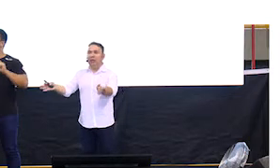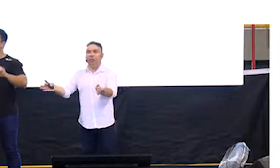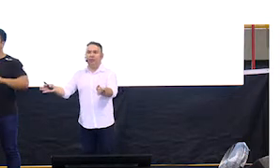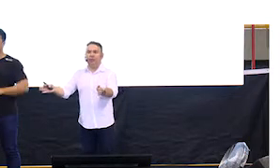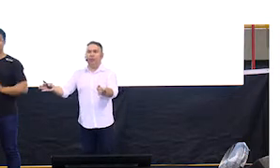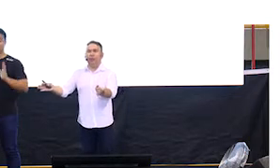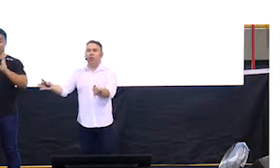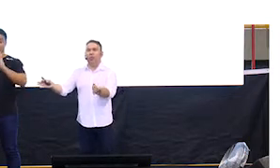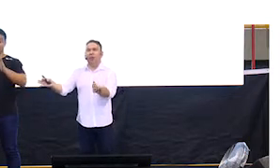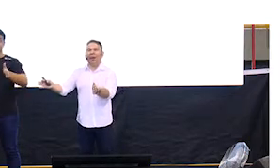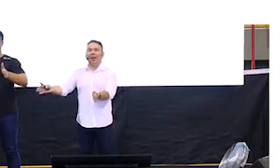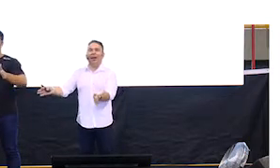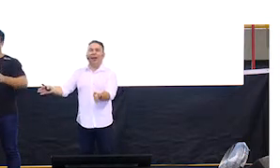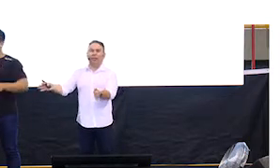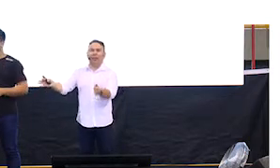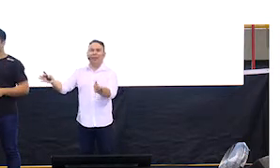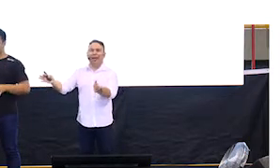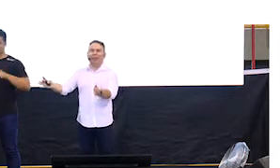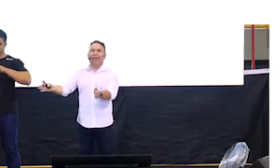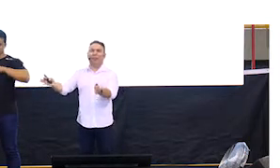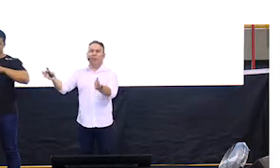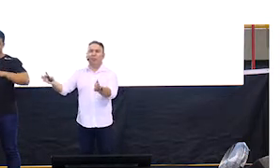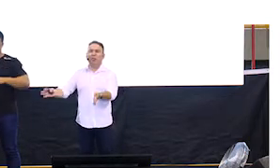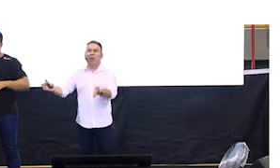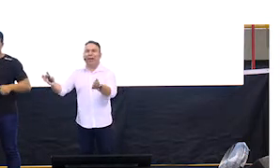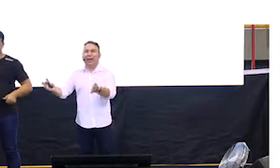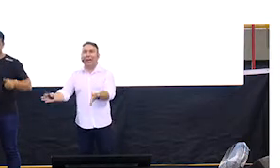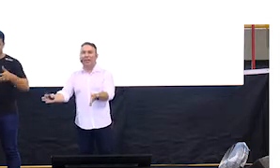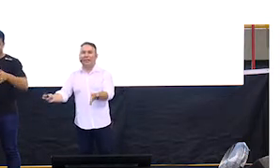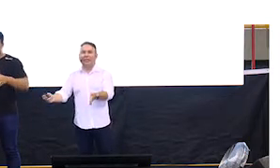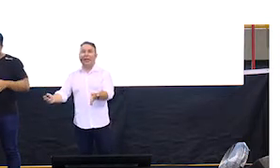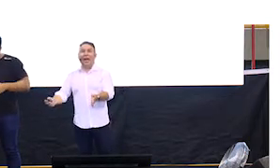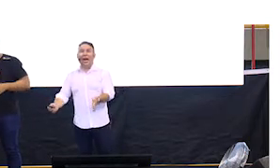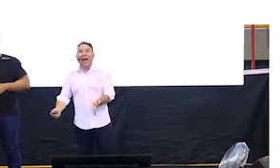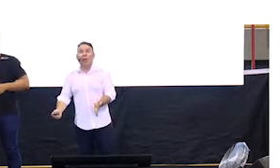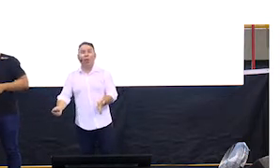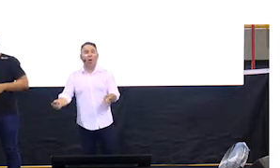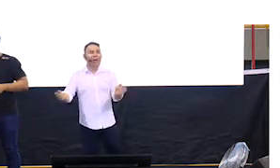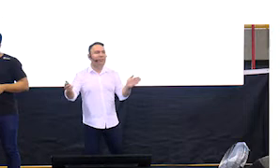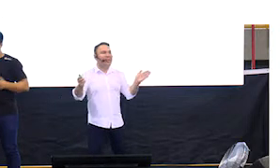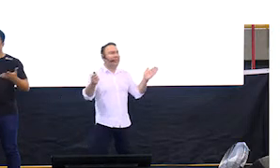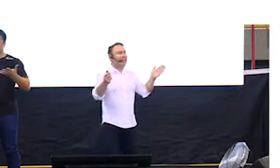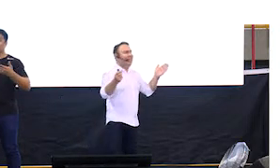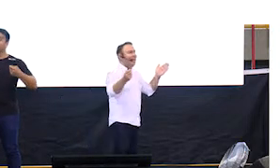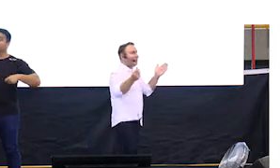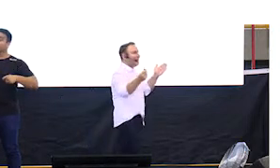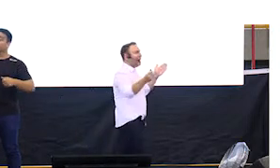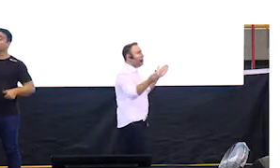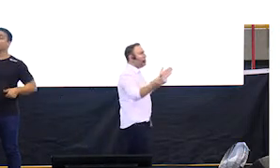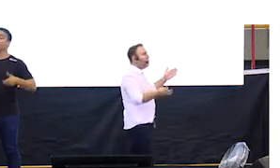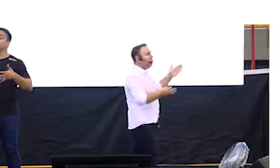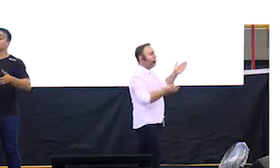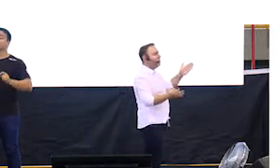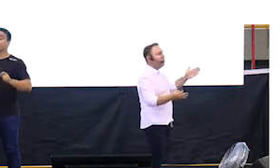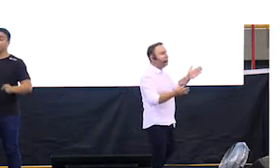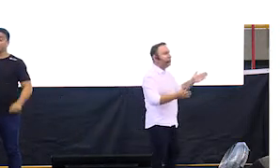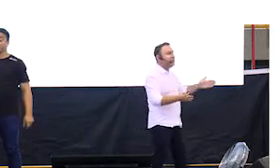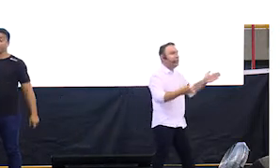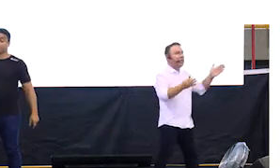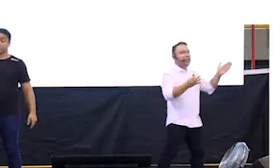Que antes o supermercado que ele gastava R$1.000, agora ele vai ter que gastar